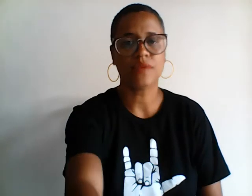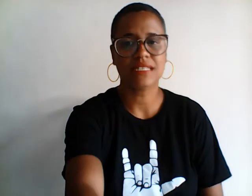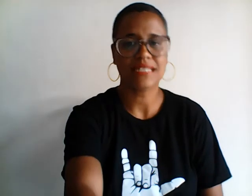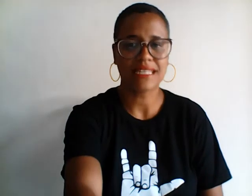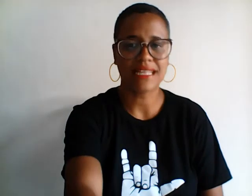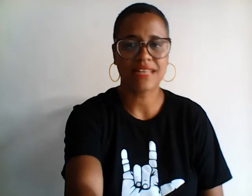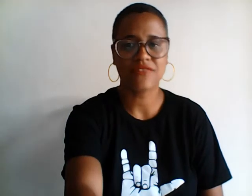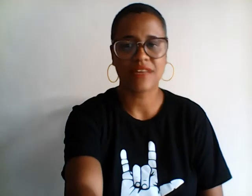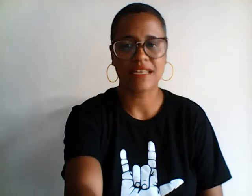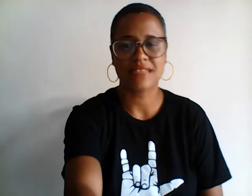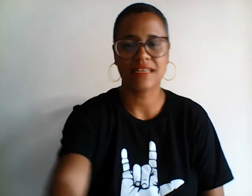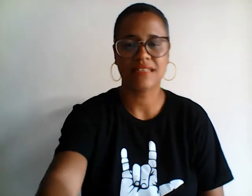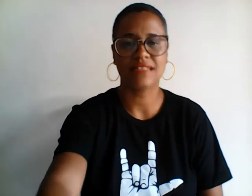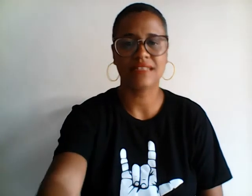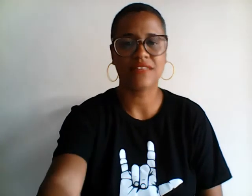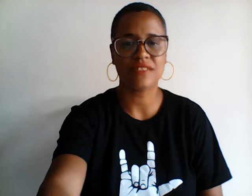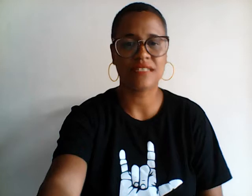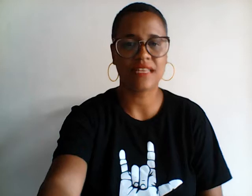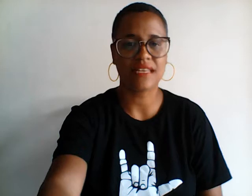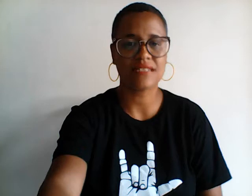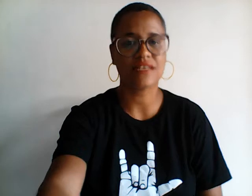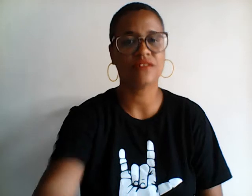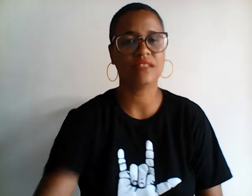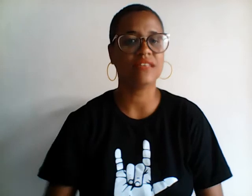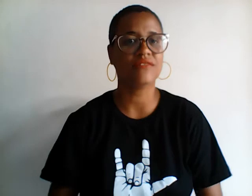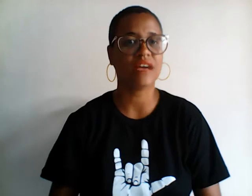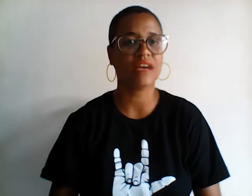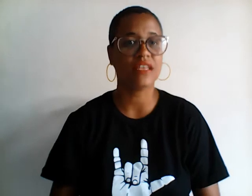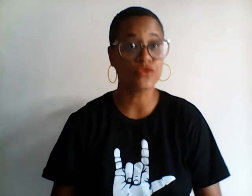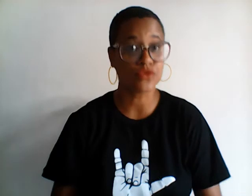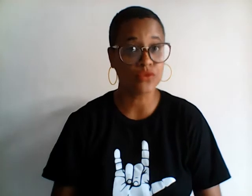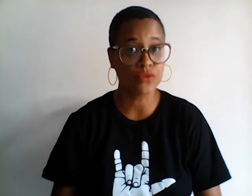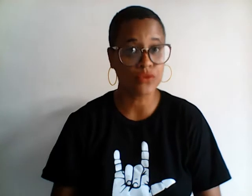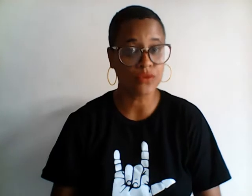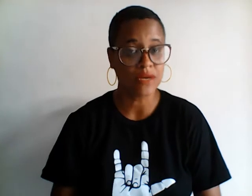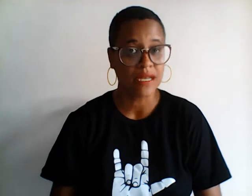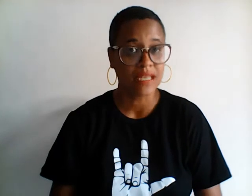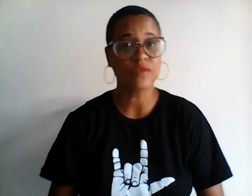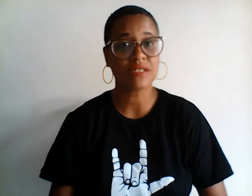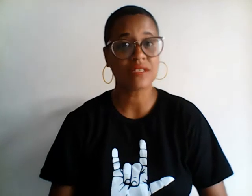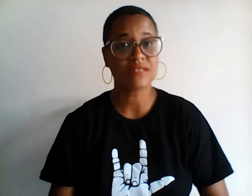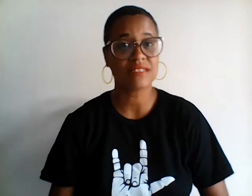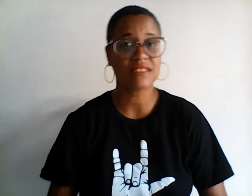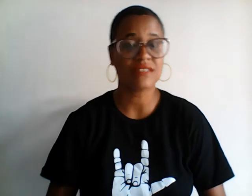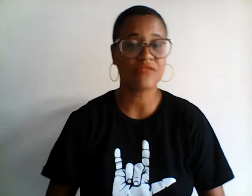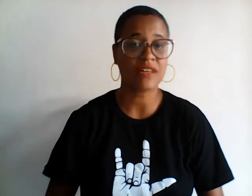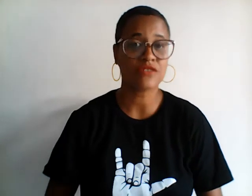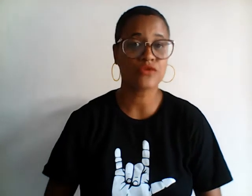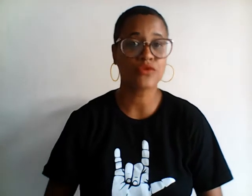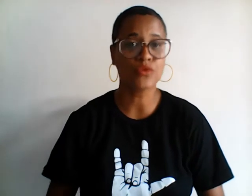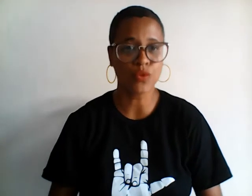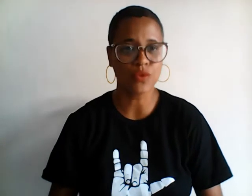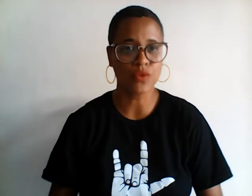gente entender a diferença entre deficiência auditiva e o surdo, que muitas vezes a gente fala surdo-mudo,